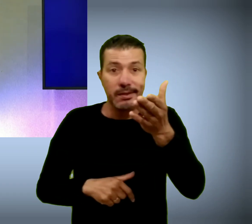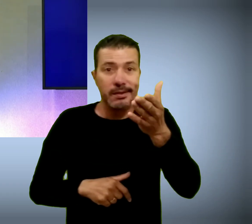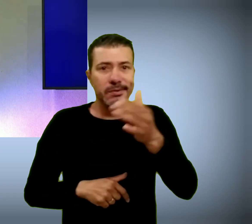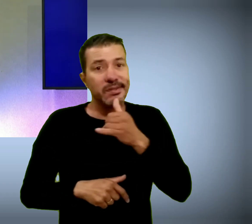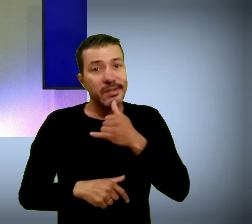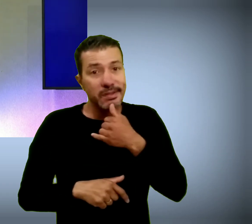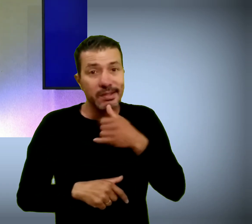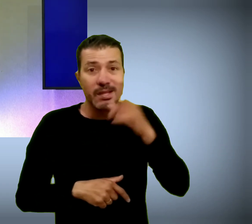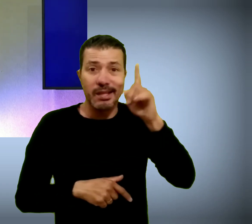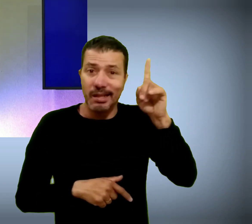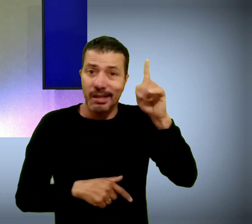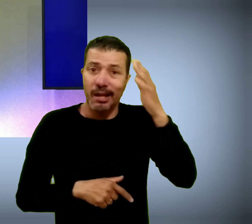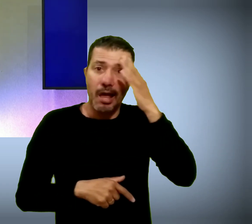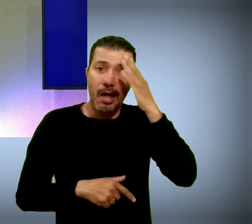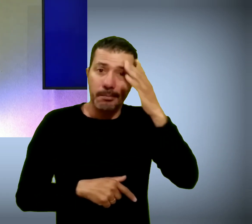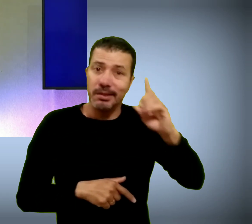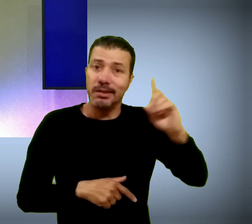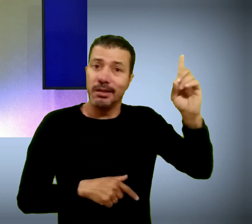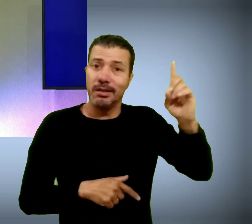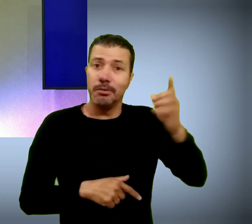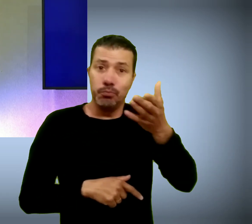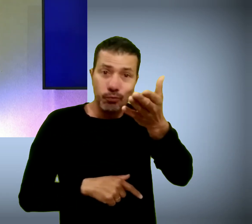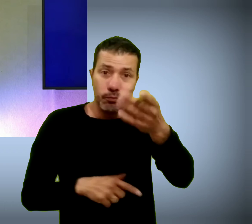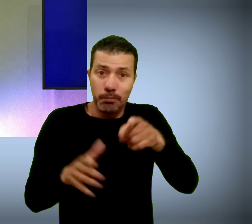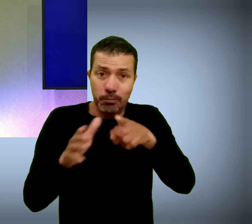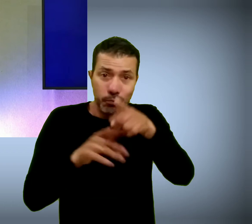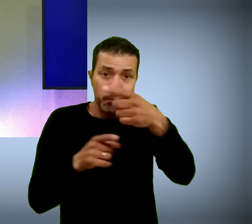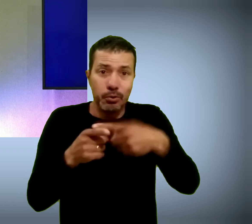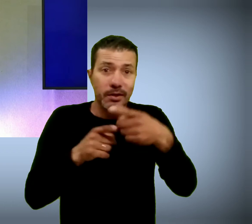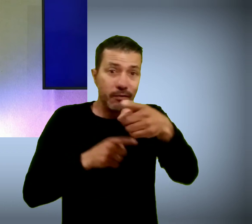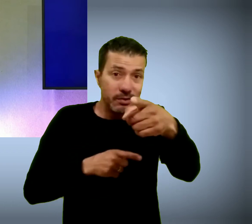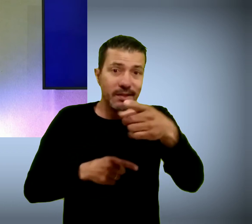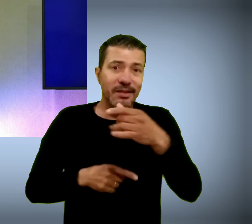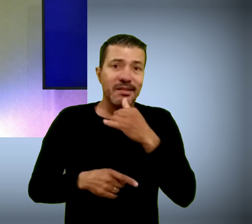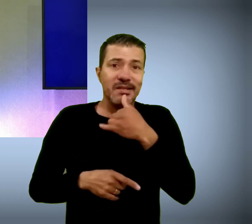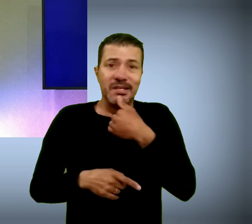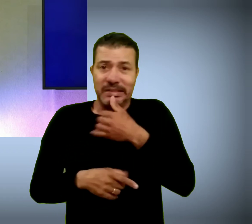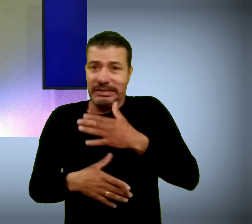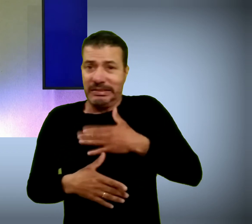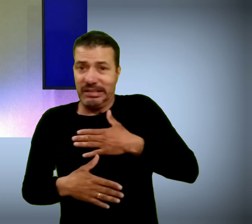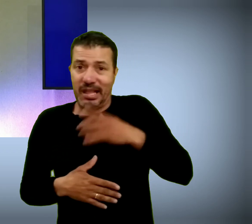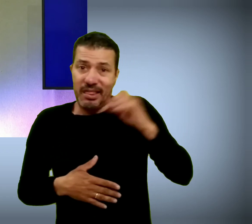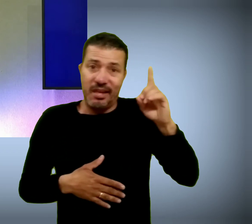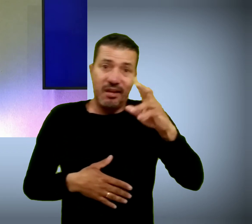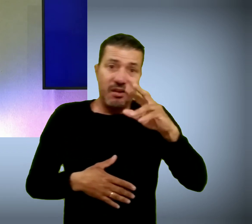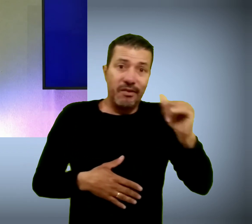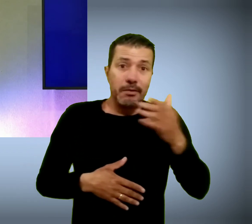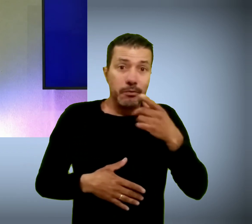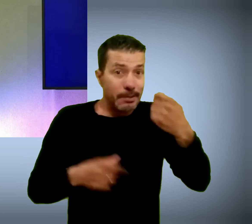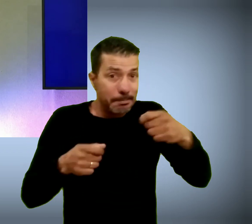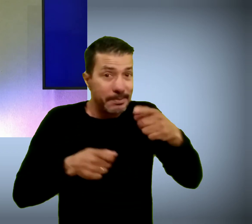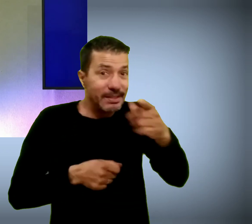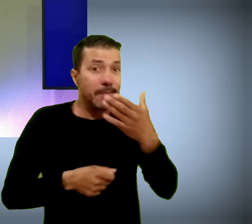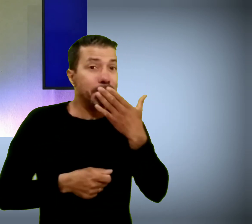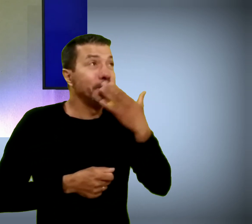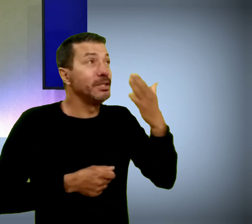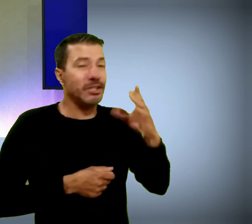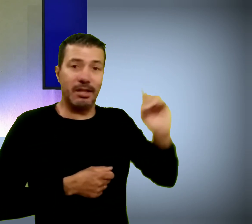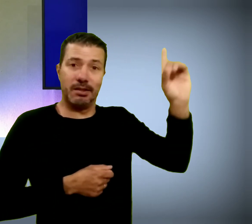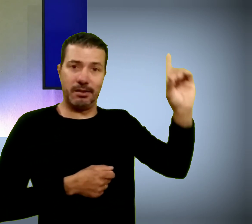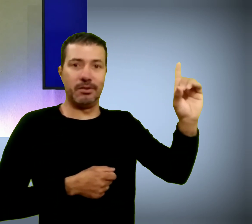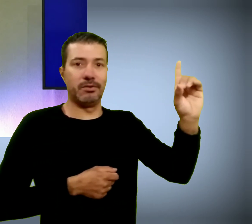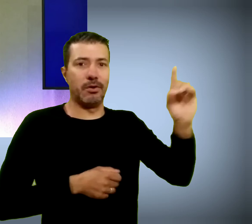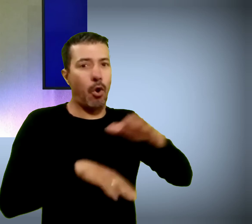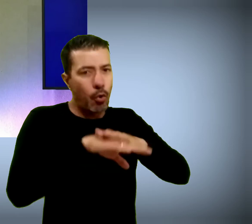triste. Deus sabe por que você está triste. Mas Ele não vai intervir na sua vida se você não pedir. Se